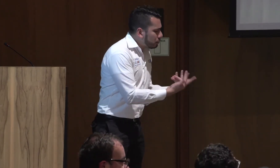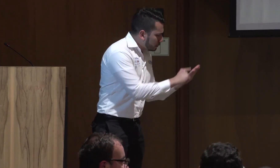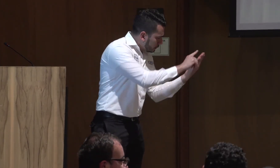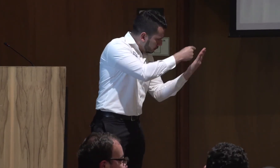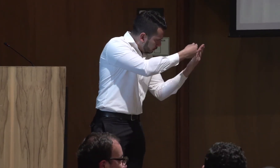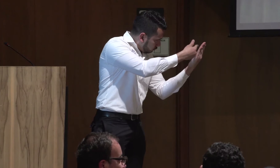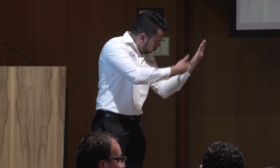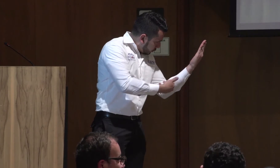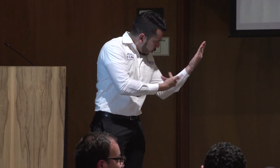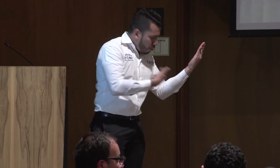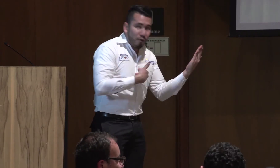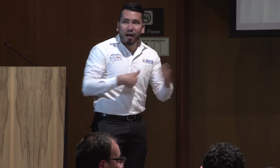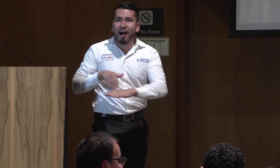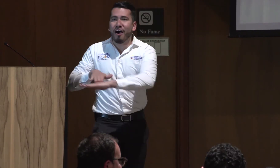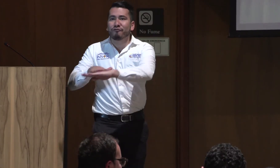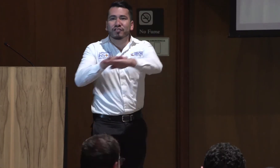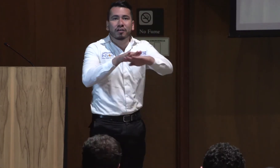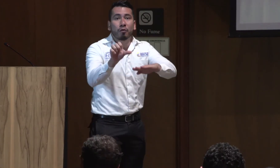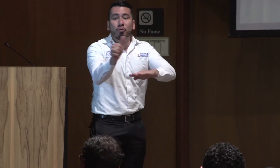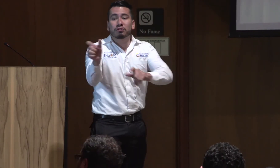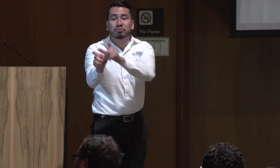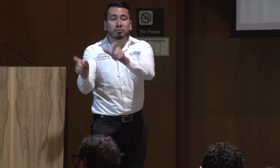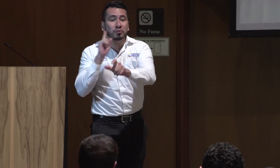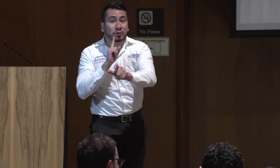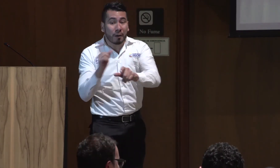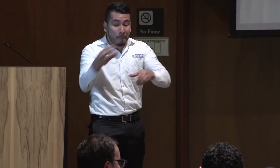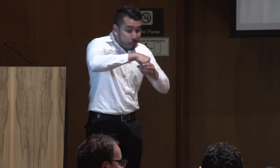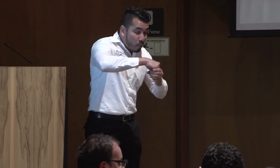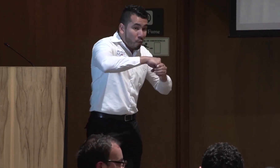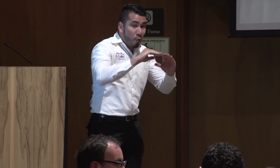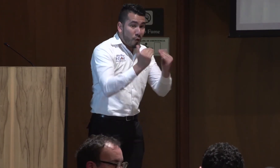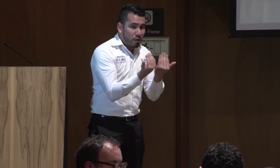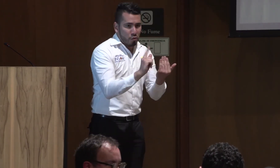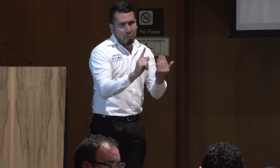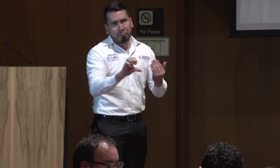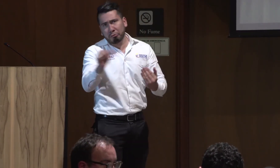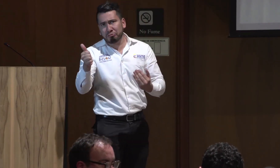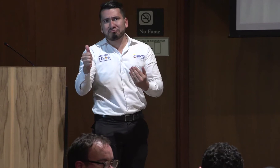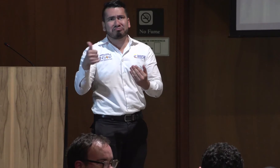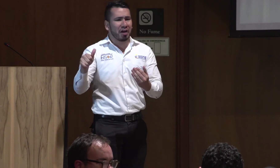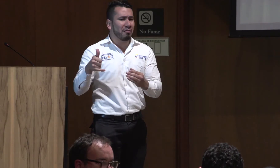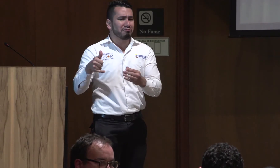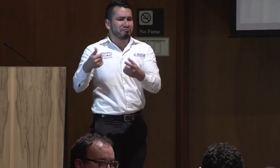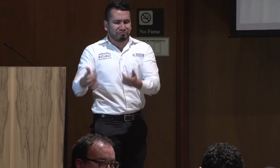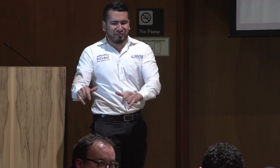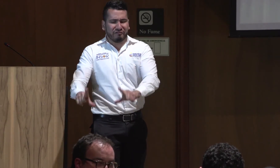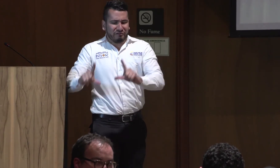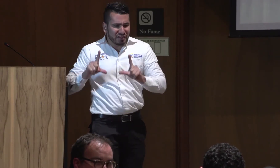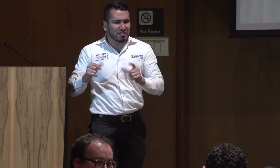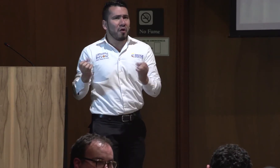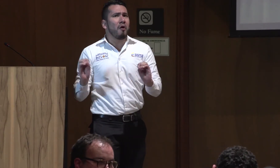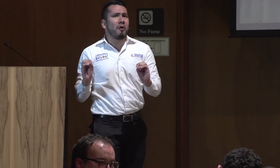no están escolarizadas, porque ya terminaron, porque no pueden acceder a la universidad por distintas razones, este tipo de